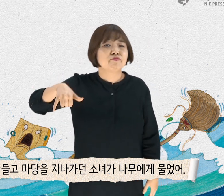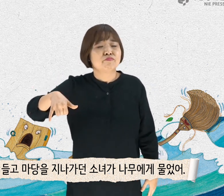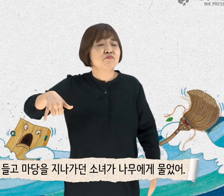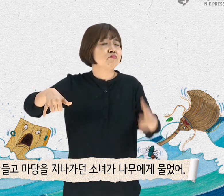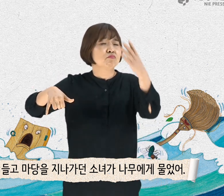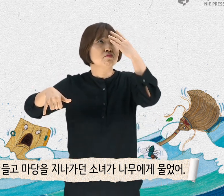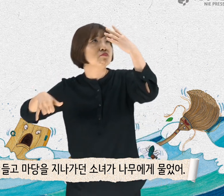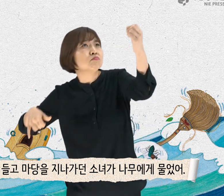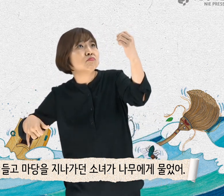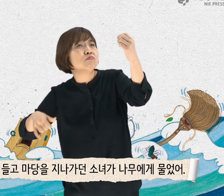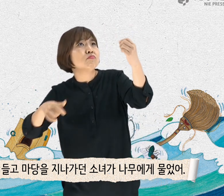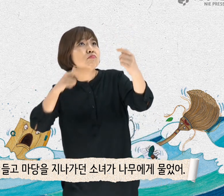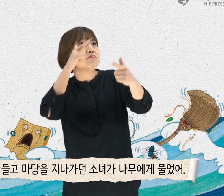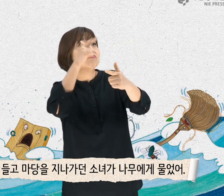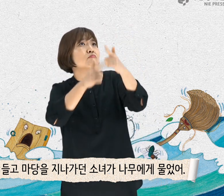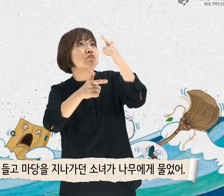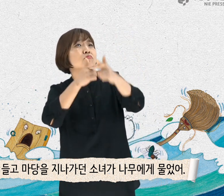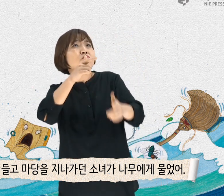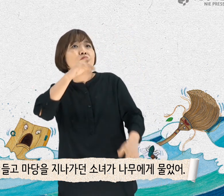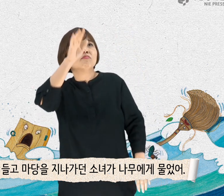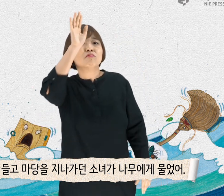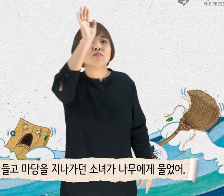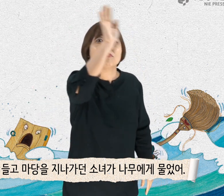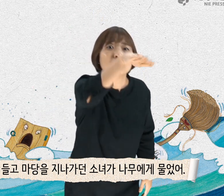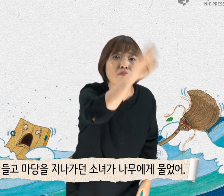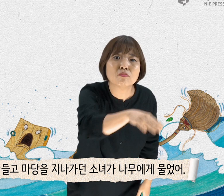지나가던 소녀가 나무에게 물었어.